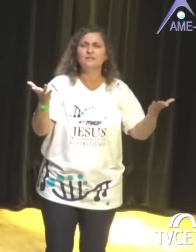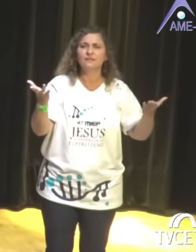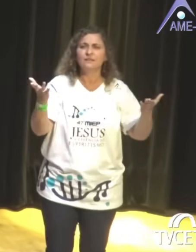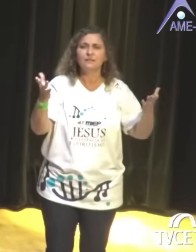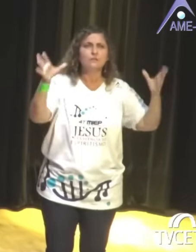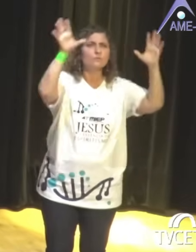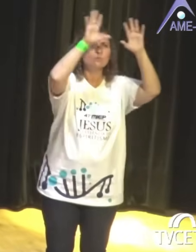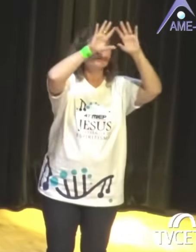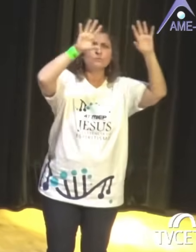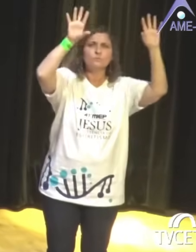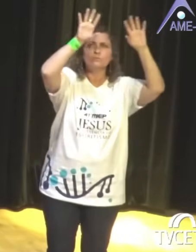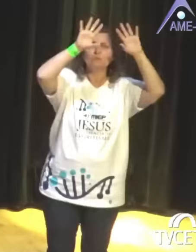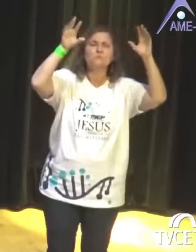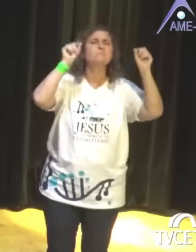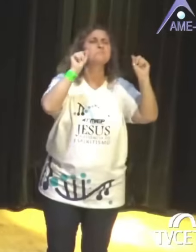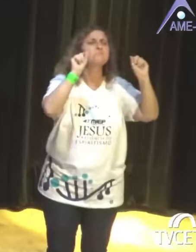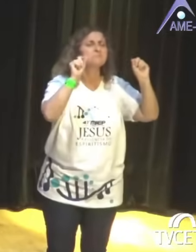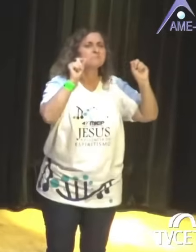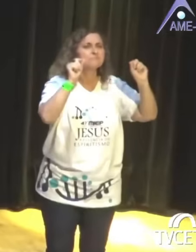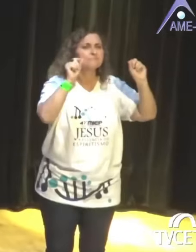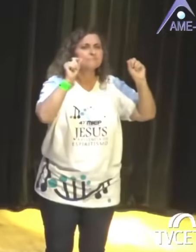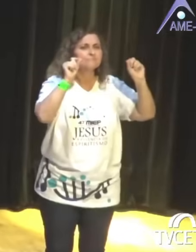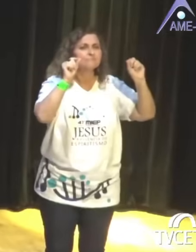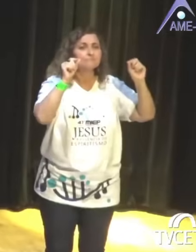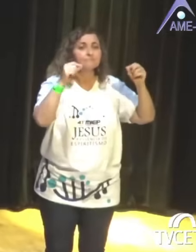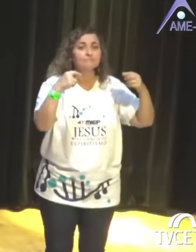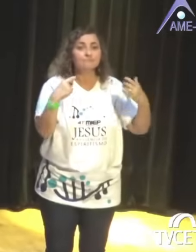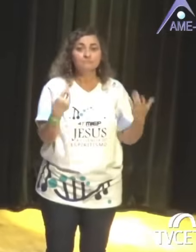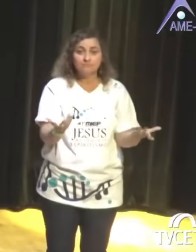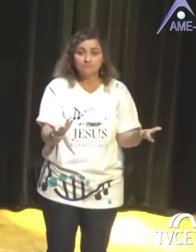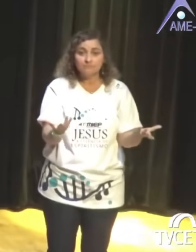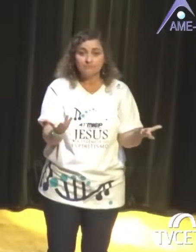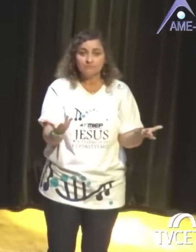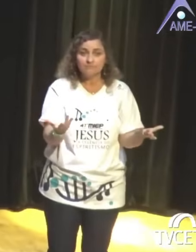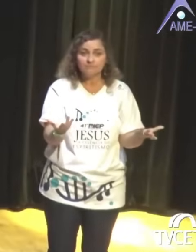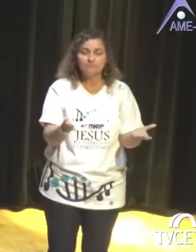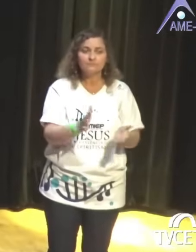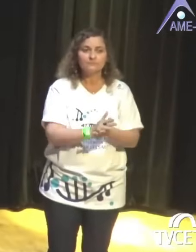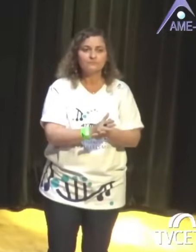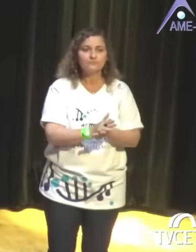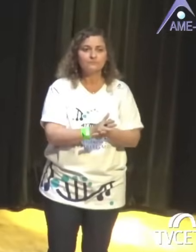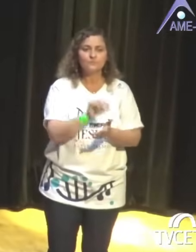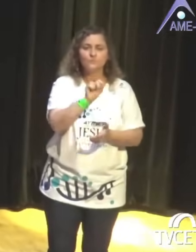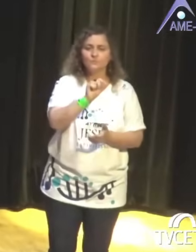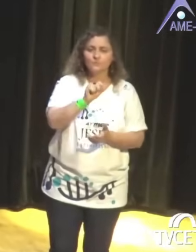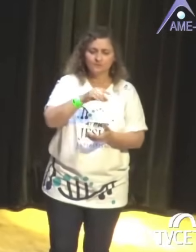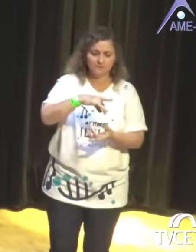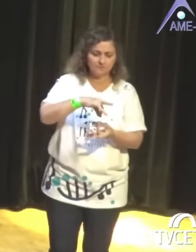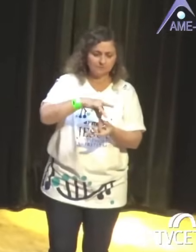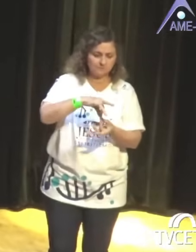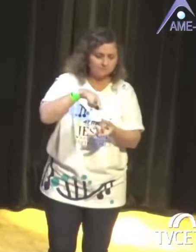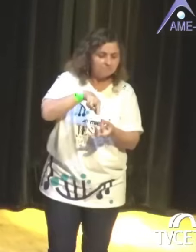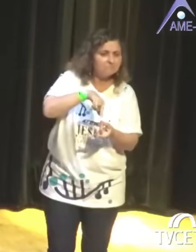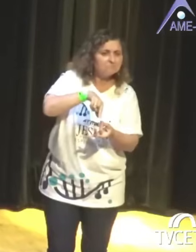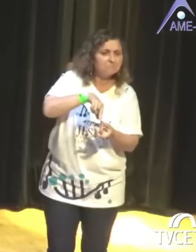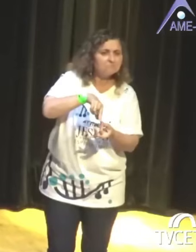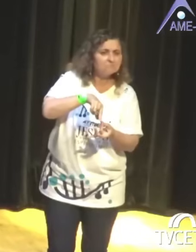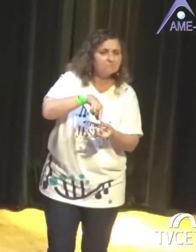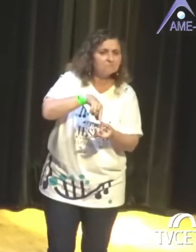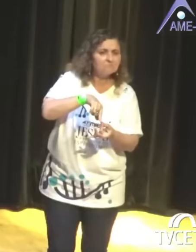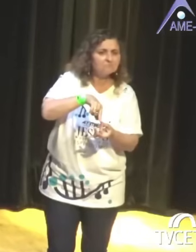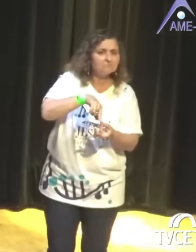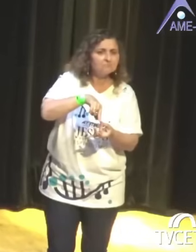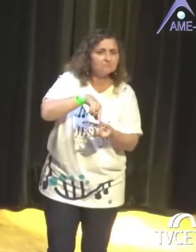fumaça né tanto que os fantasmas são vistos como um lençol com dois furinhos